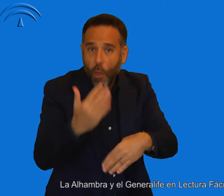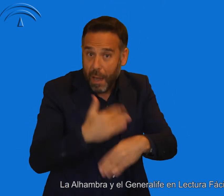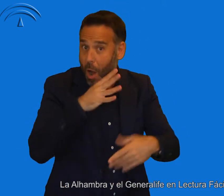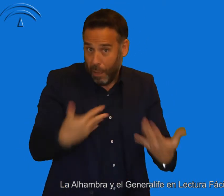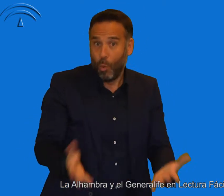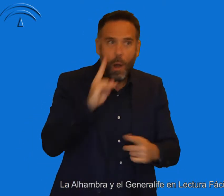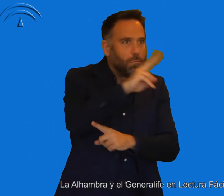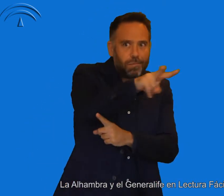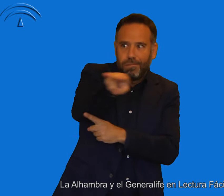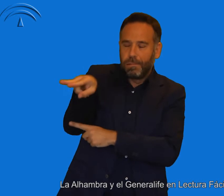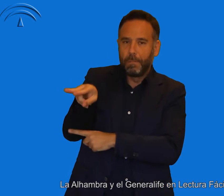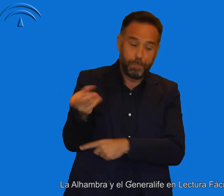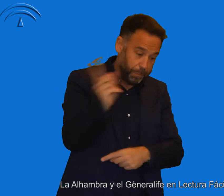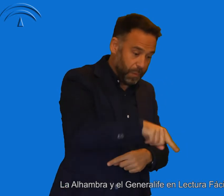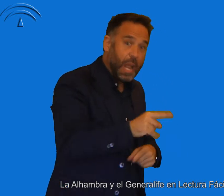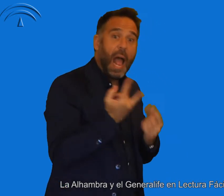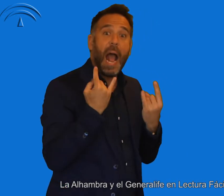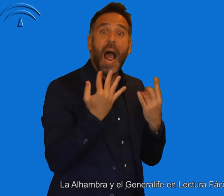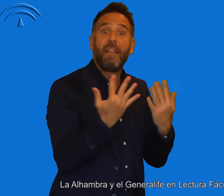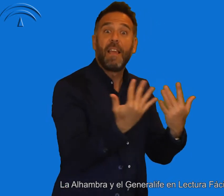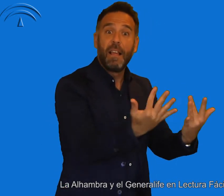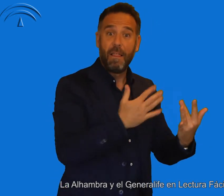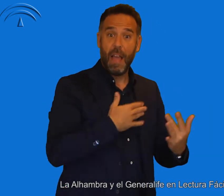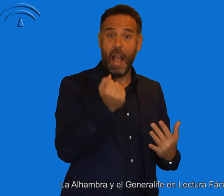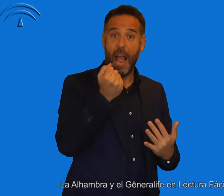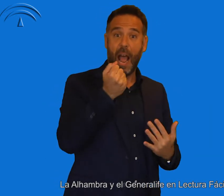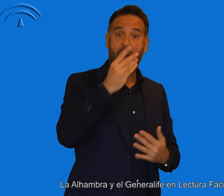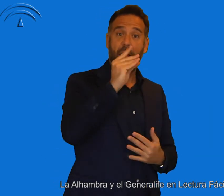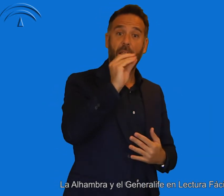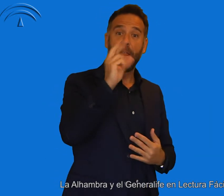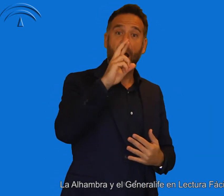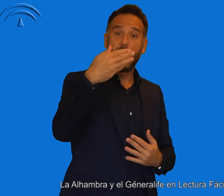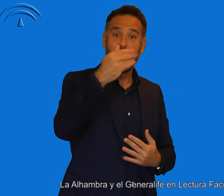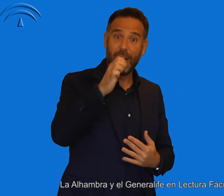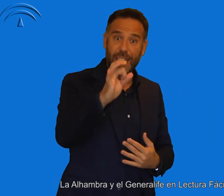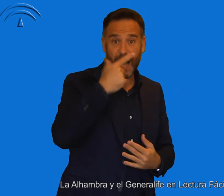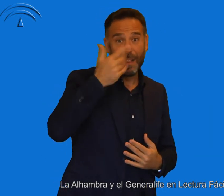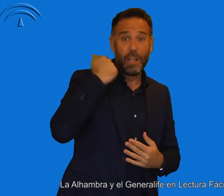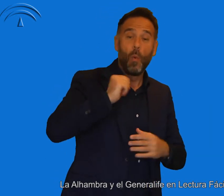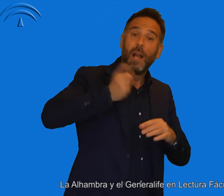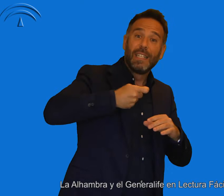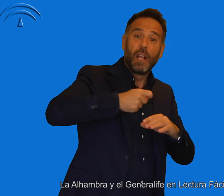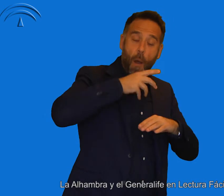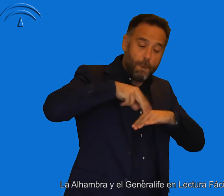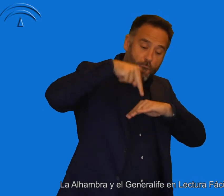la Alhambra. El jardín de los adarves era un foso en la época nazarí.